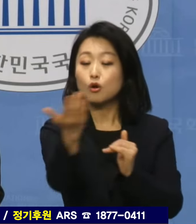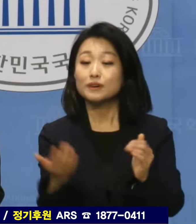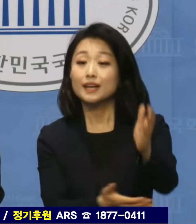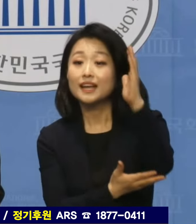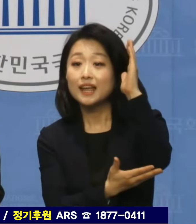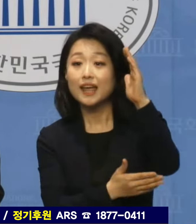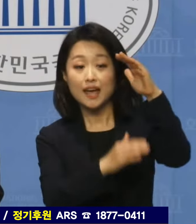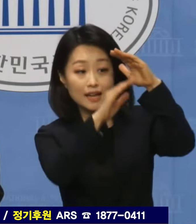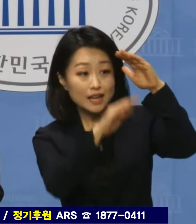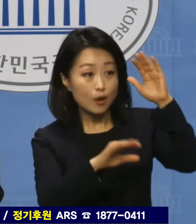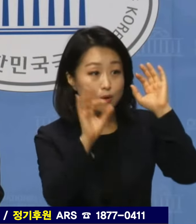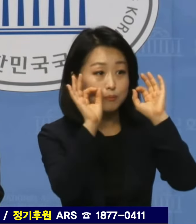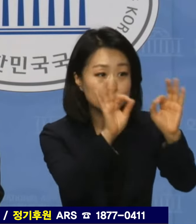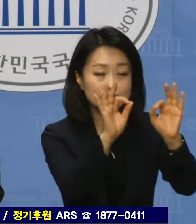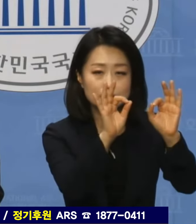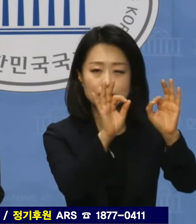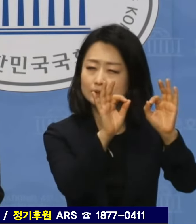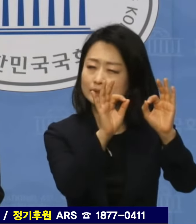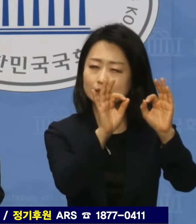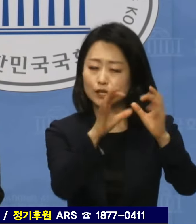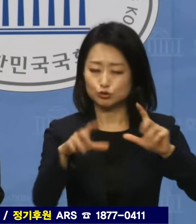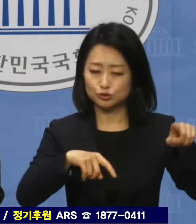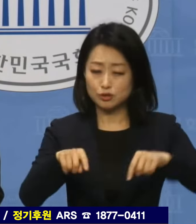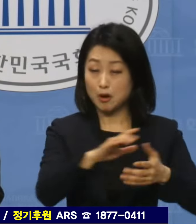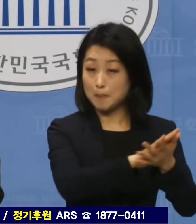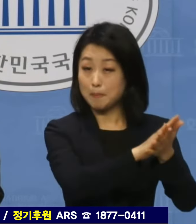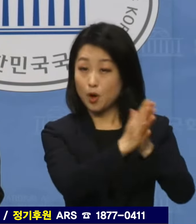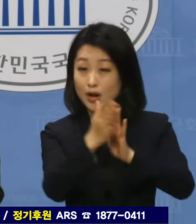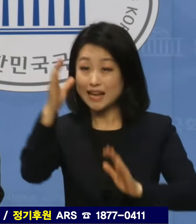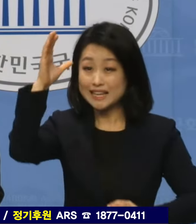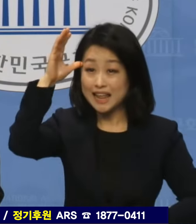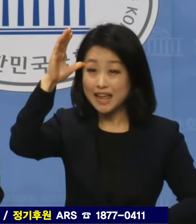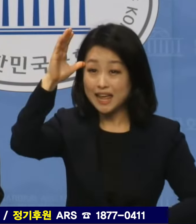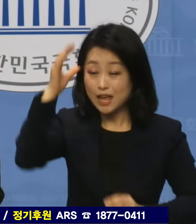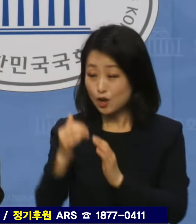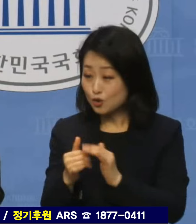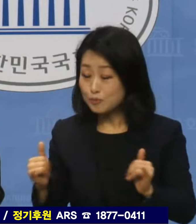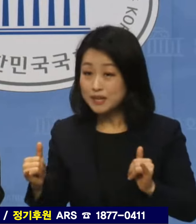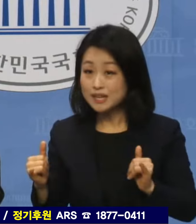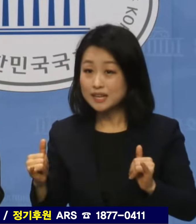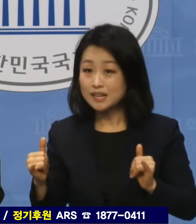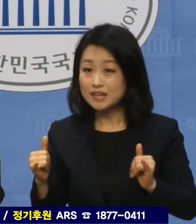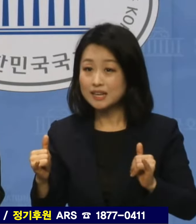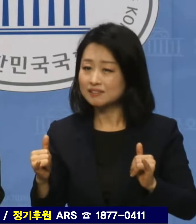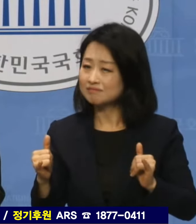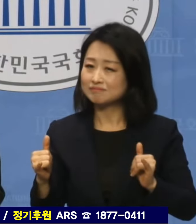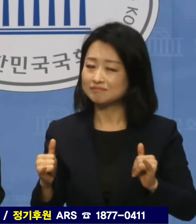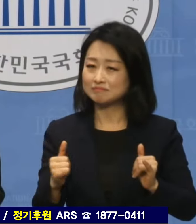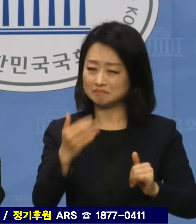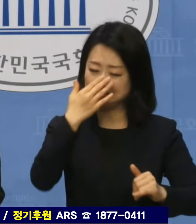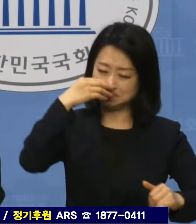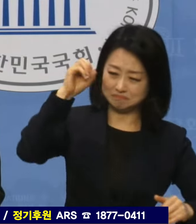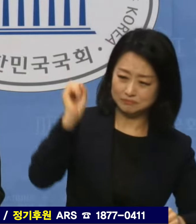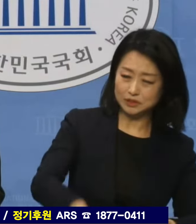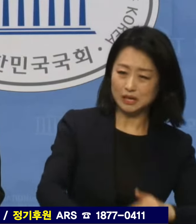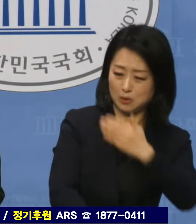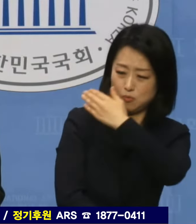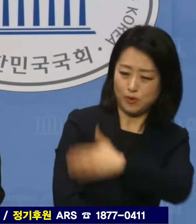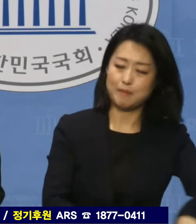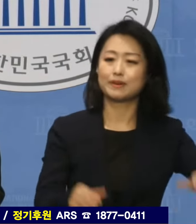메시지는 조금이라도 국정의 변화를 기대했던 국민을 철저히 외면했습니다.